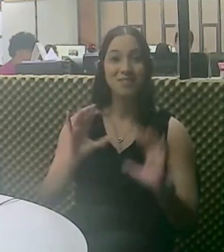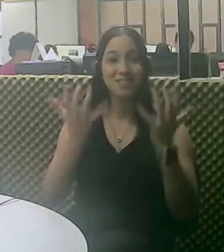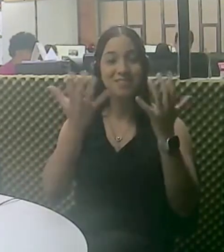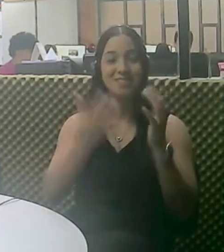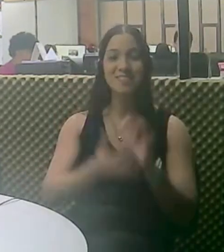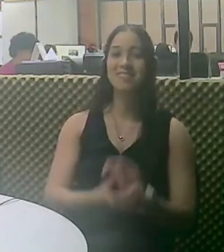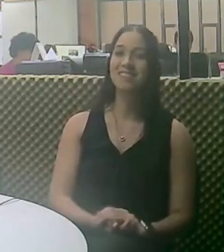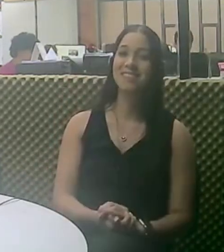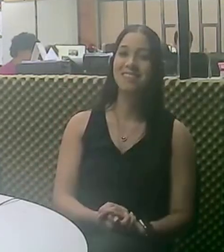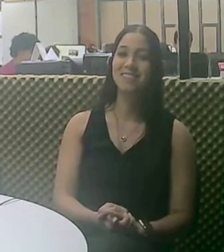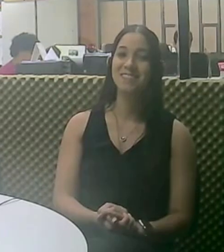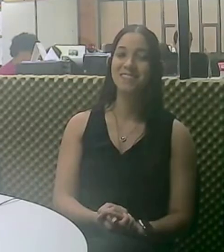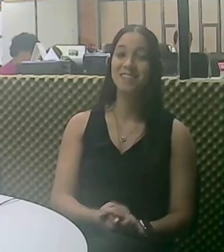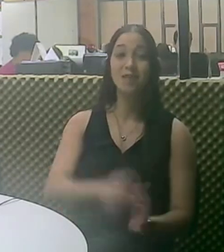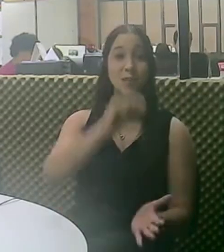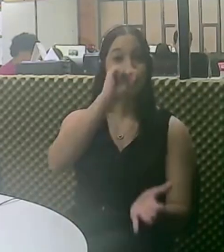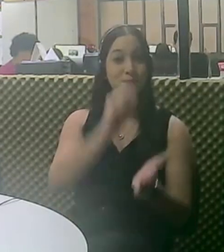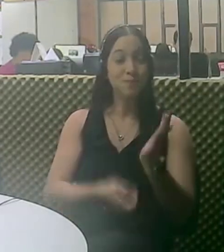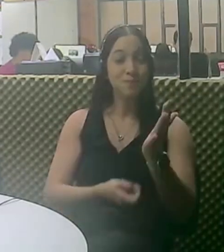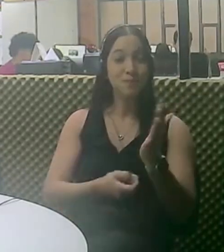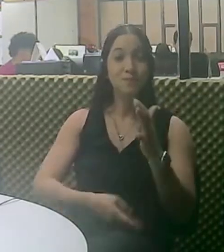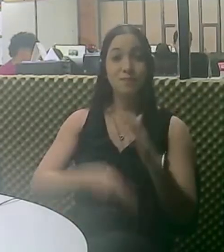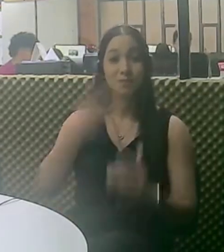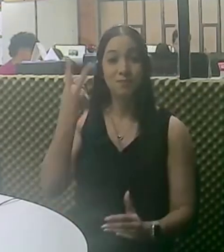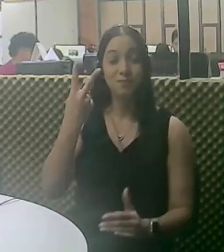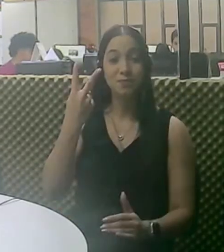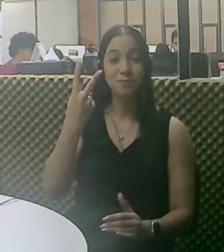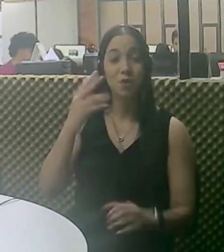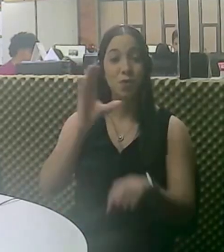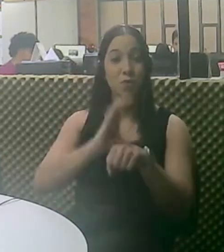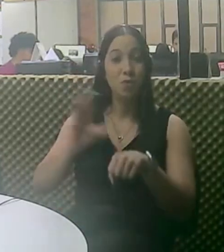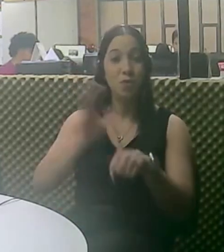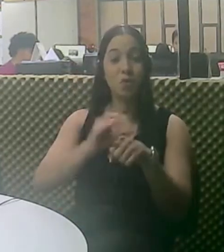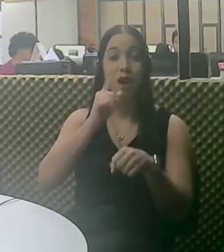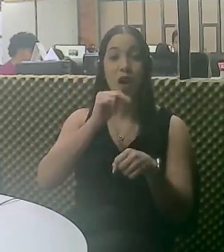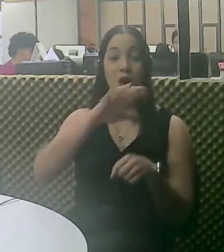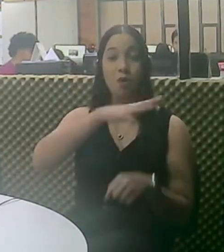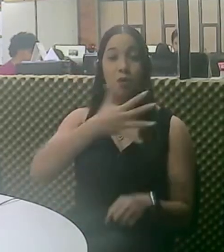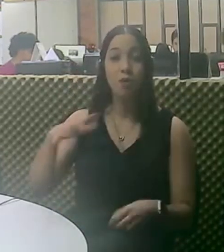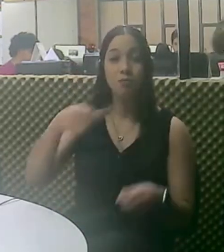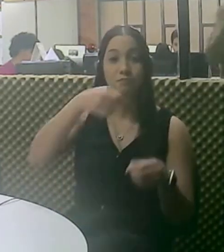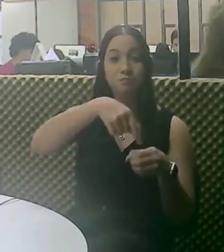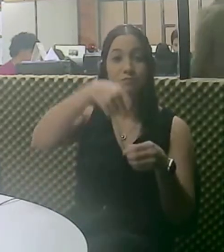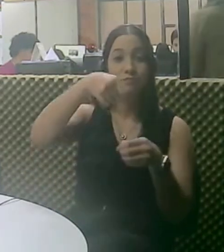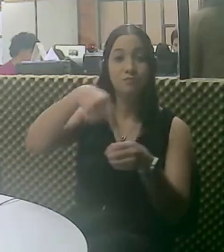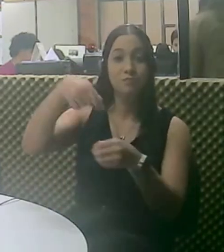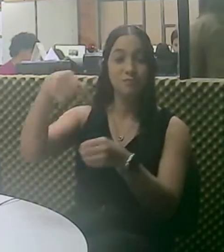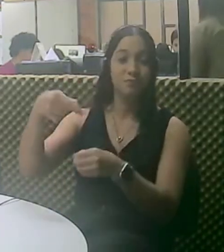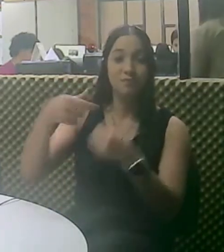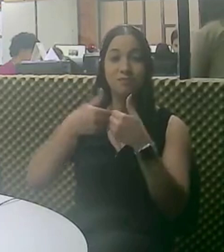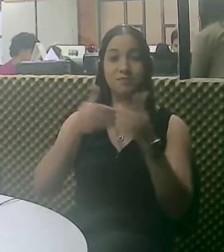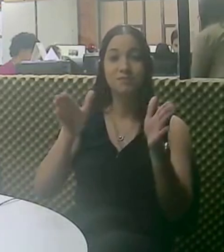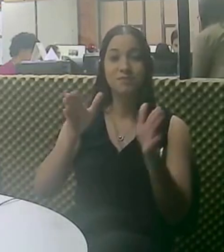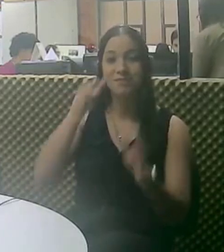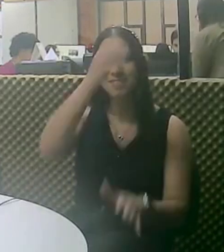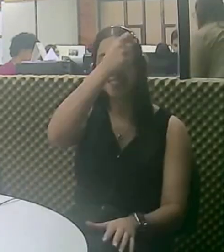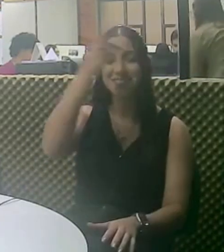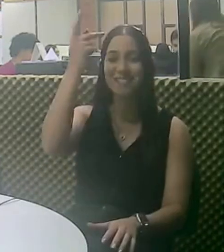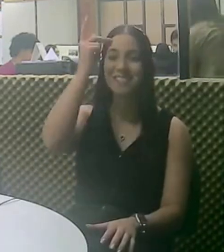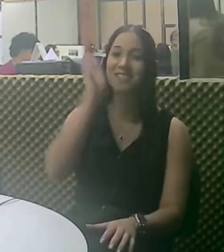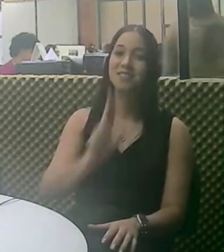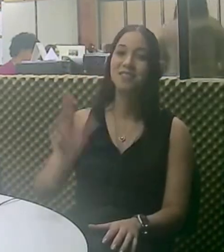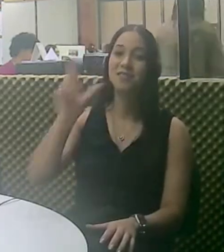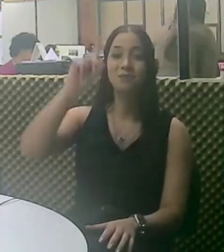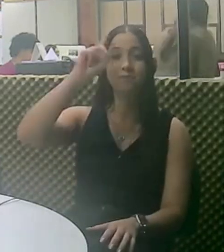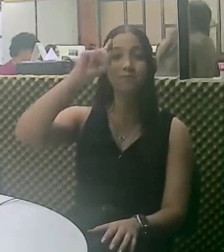eventos. Inscrições para o segundo circuito do curso de aquaponia estão abertas. A Prefeitura de Uberlândia vai promover